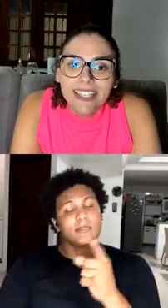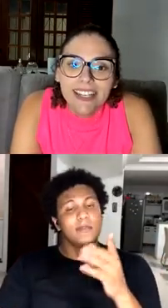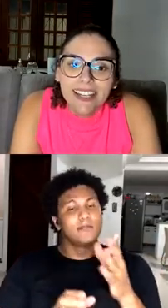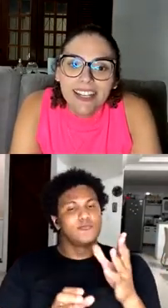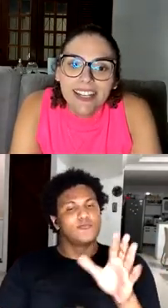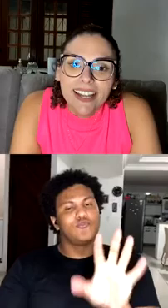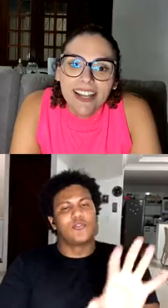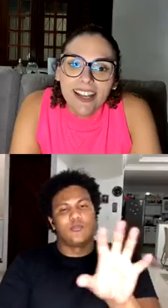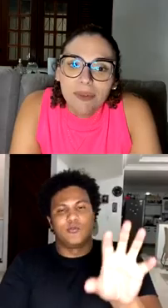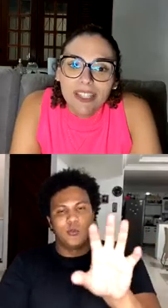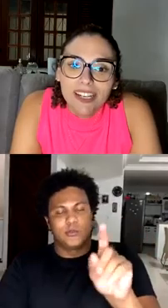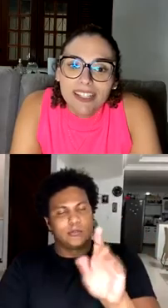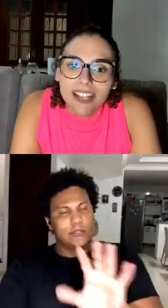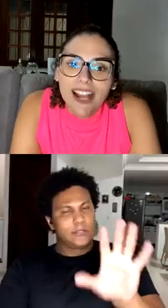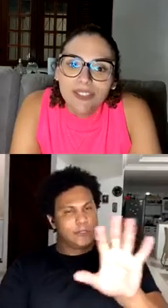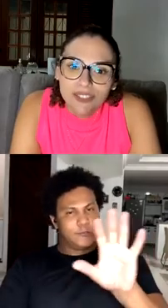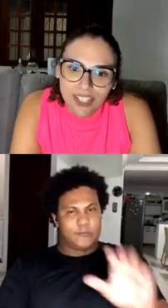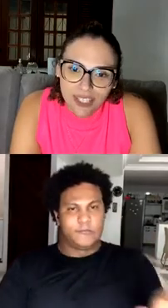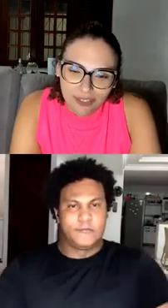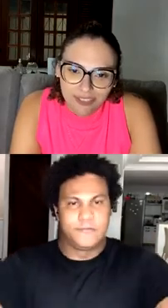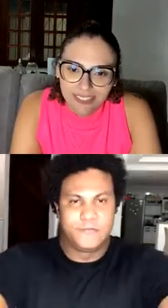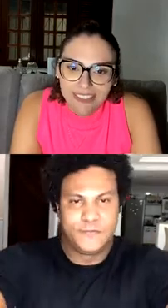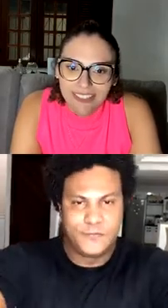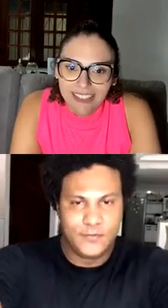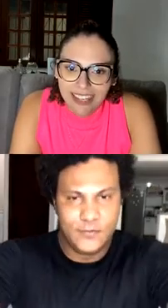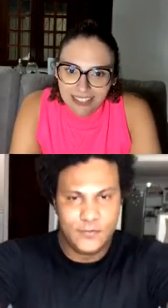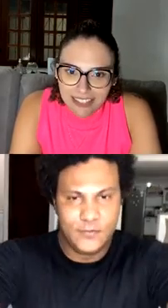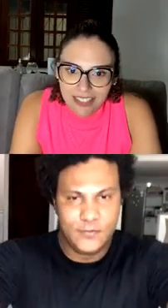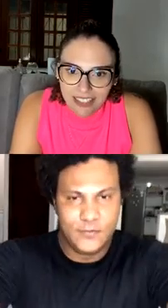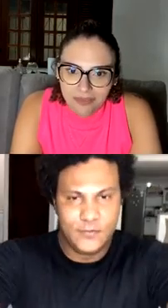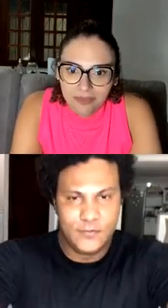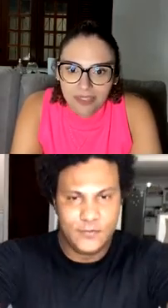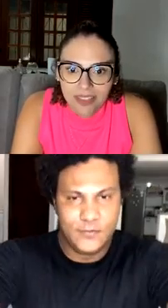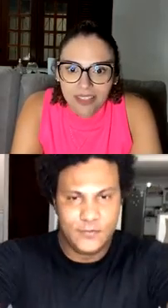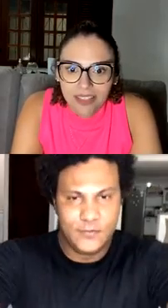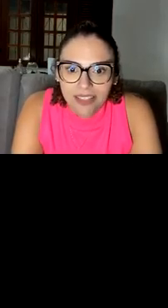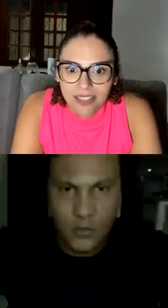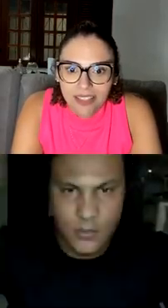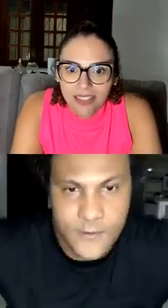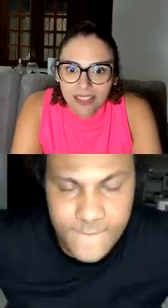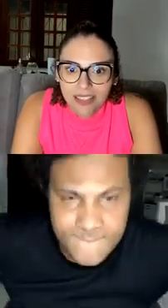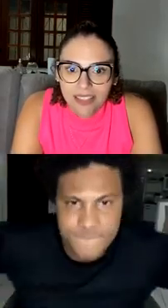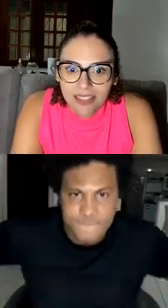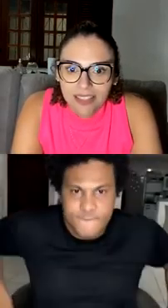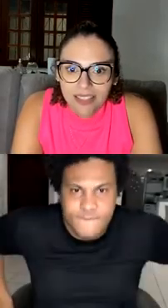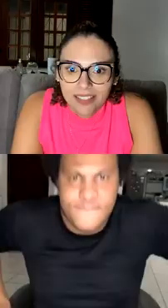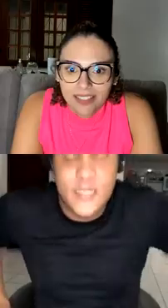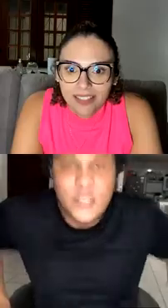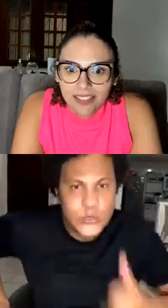E é muito engraçado o jeito dela, assim.